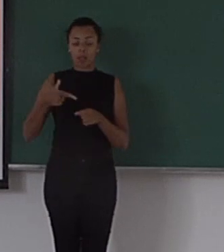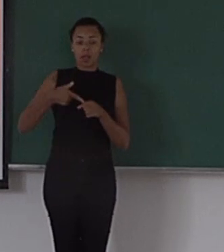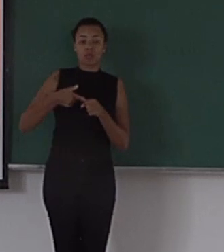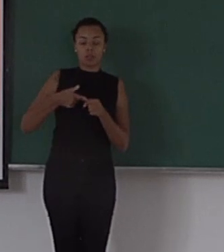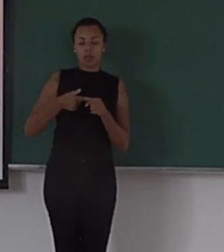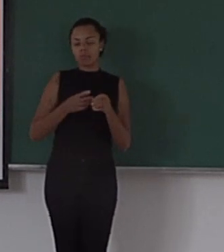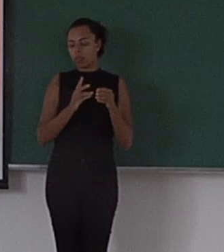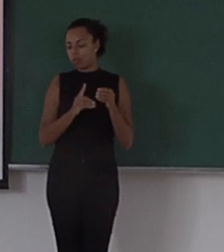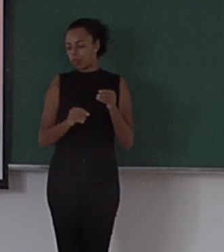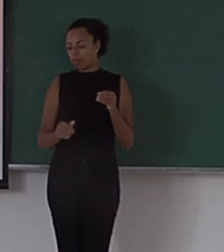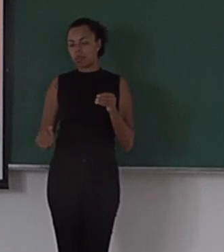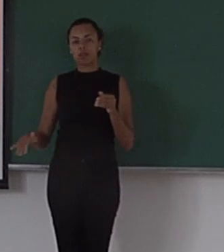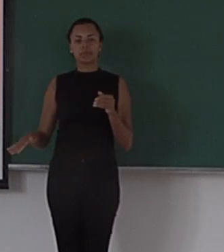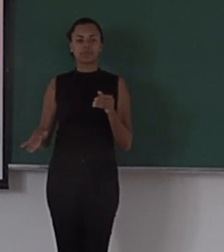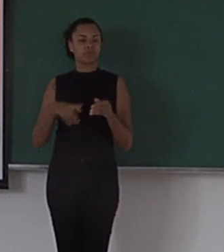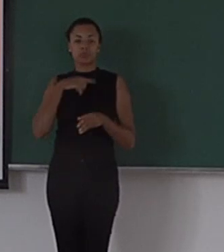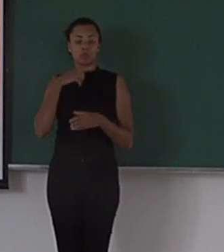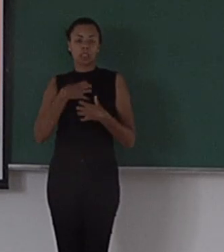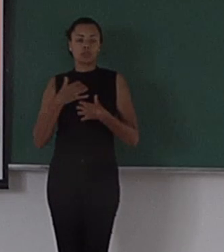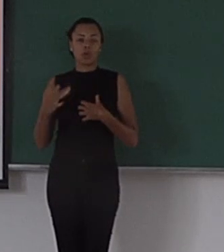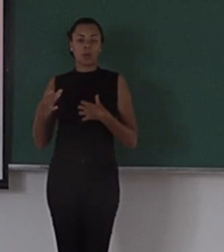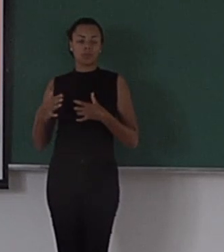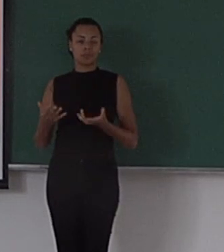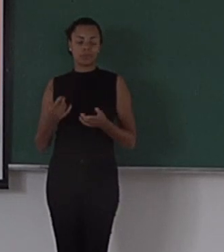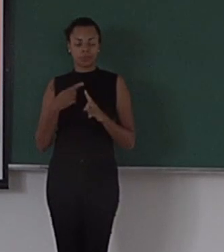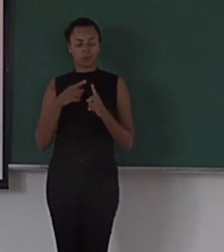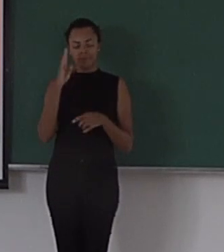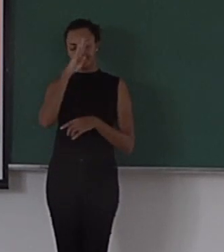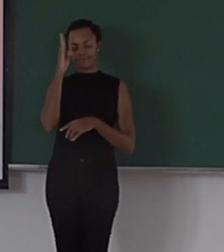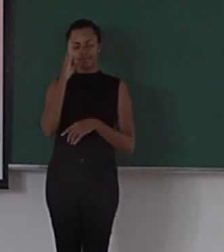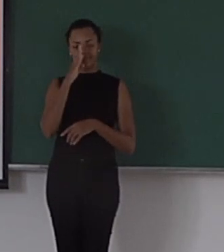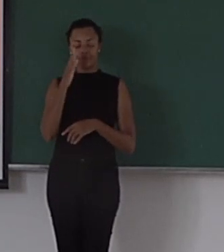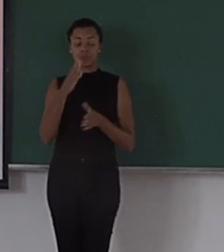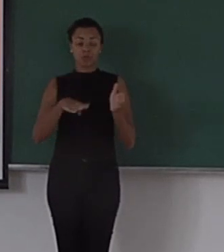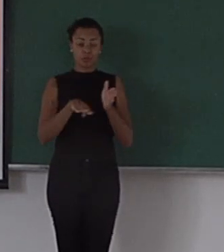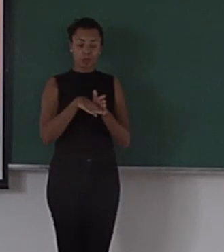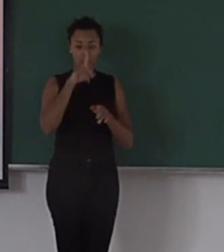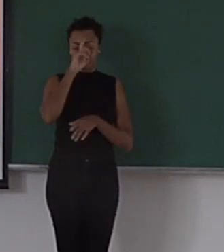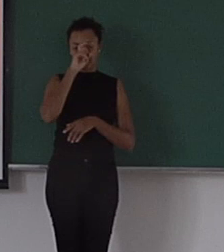não consegue perceber o estímulo doloroso. Então, quando ele chega para a gente, já está bem lesado.